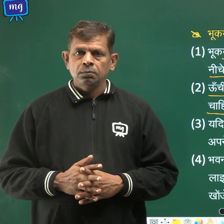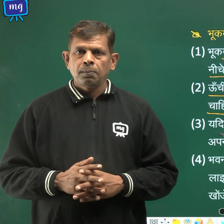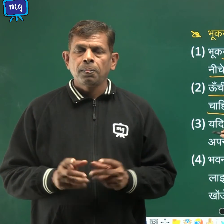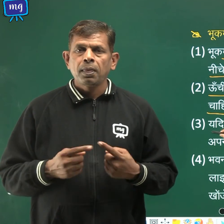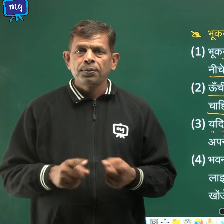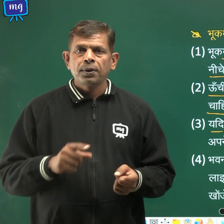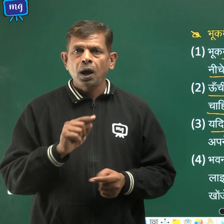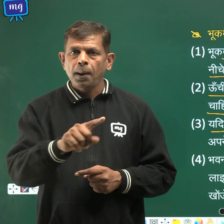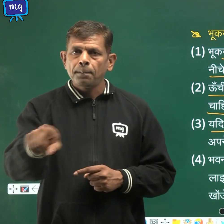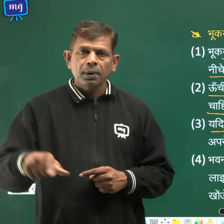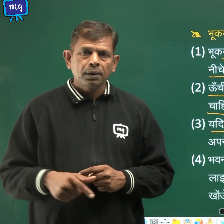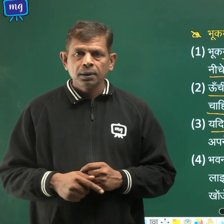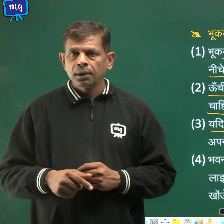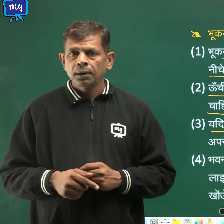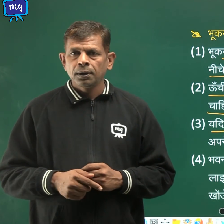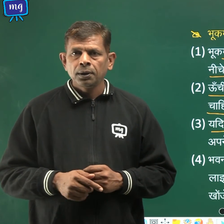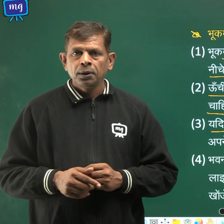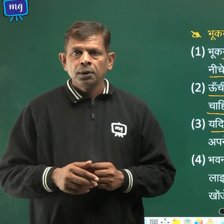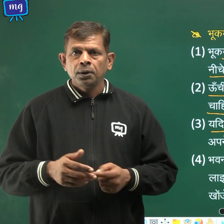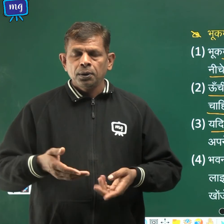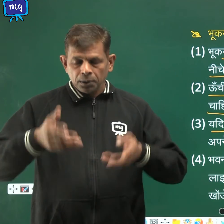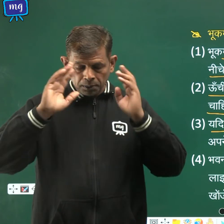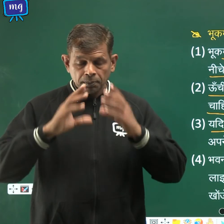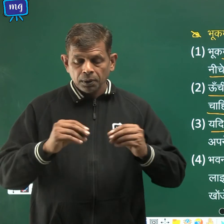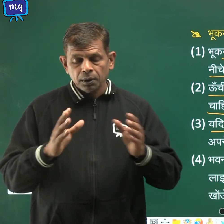यदि आप बिस्तर पर हैं